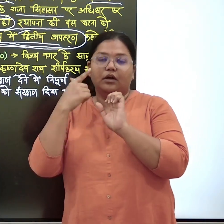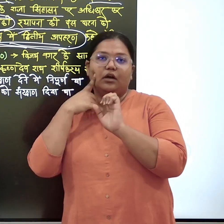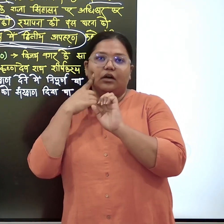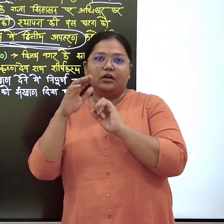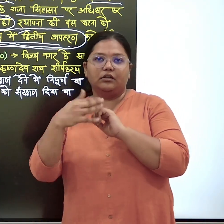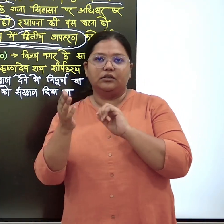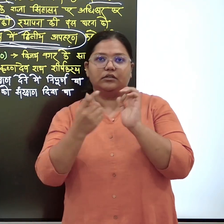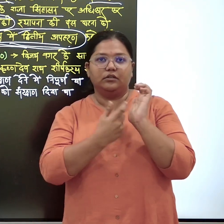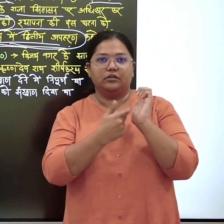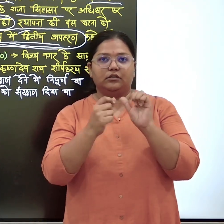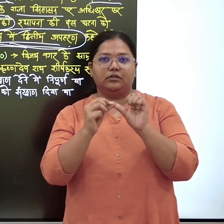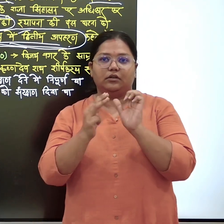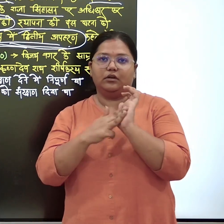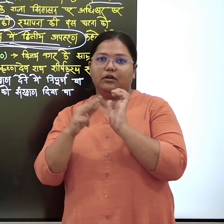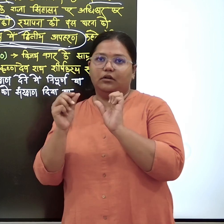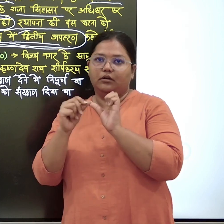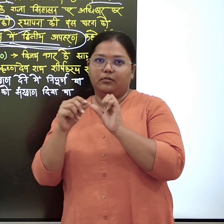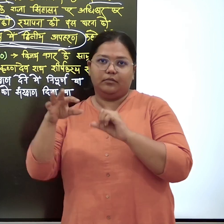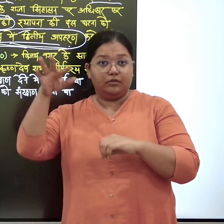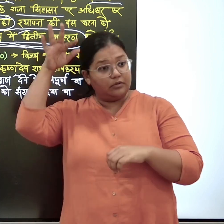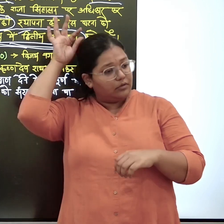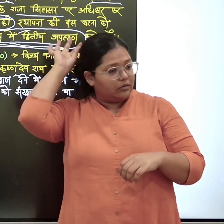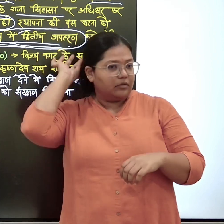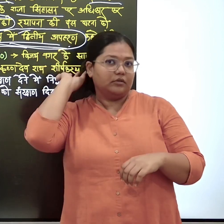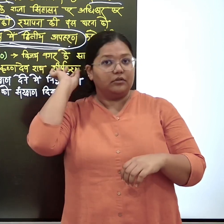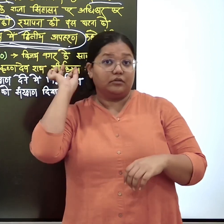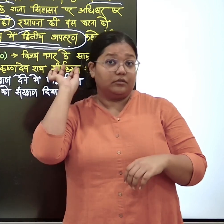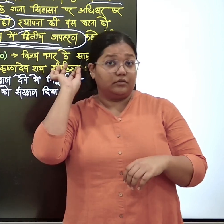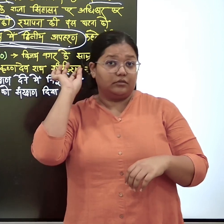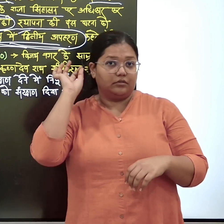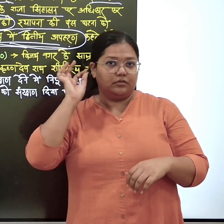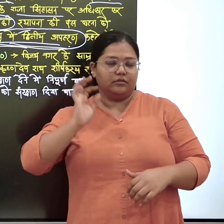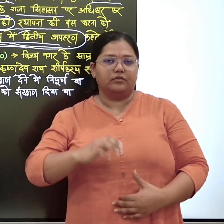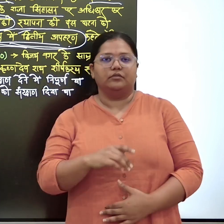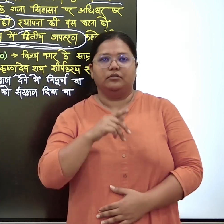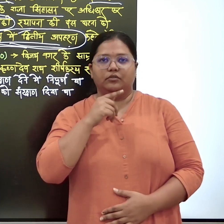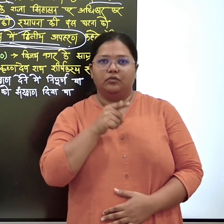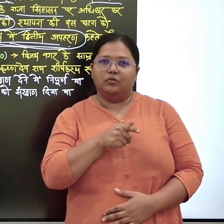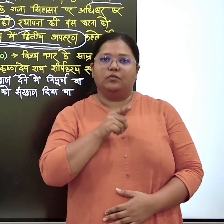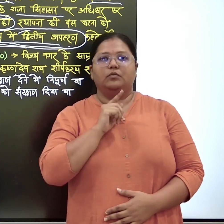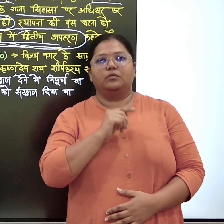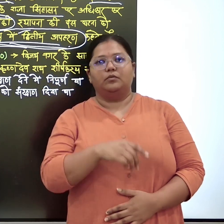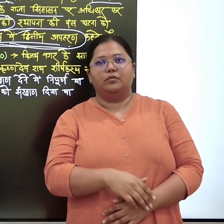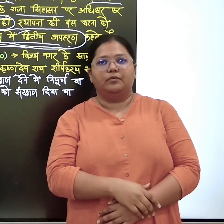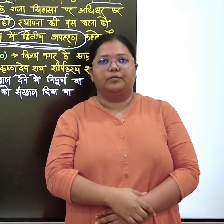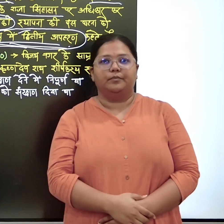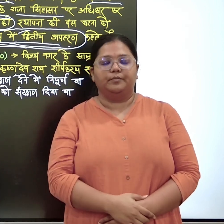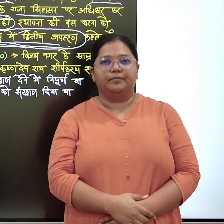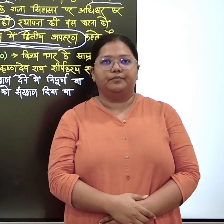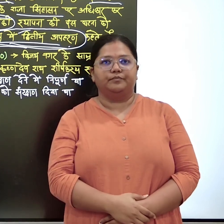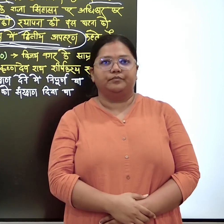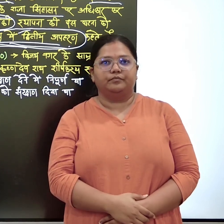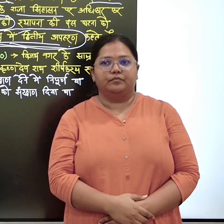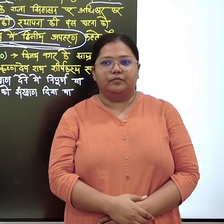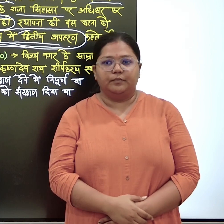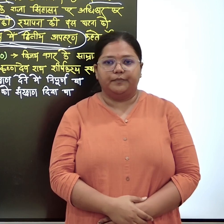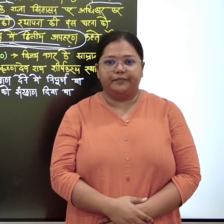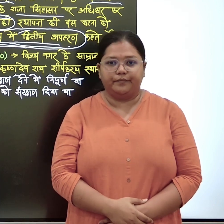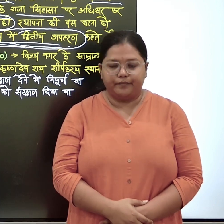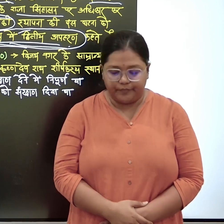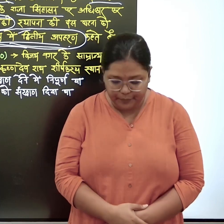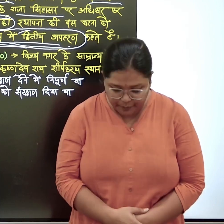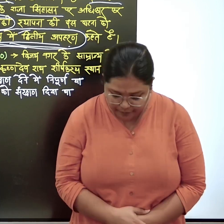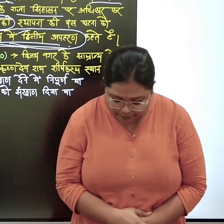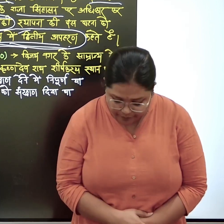जो शासक था वही कृष्ण देव राय हैं। ठीक है, तेनालीराम की कहानियां पढ़ते हैं ना, तो उसमें